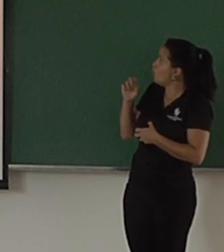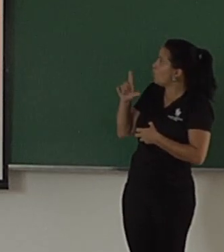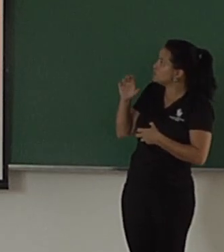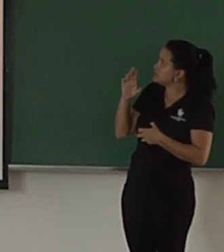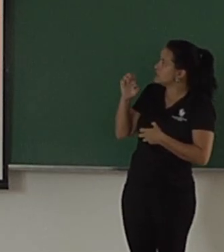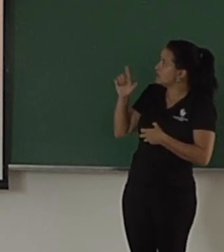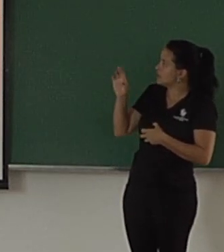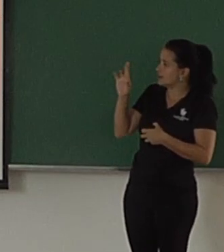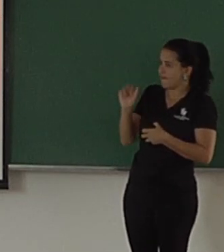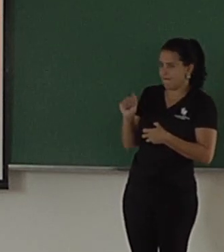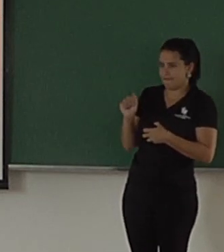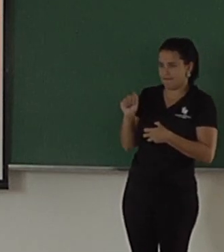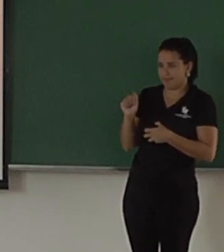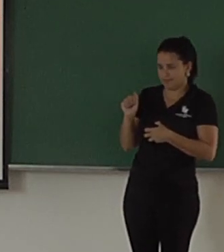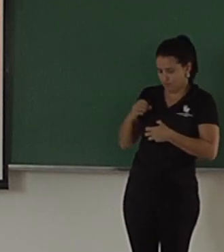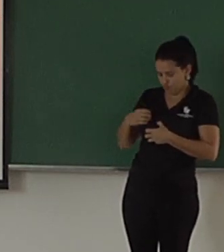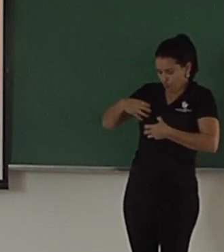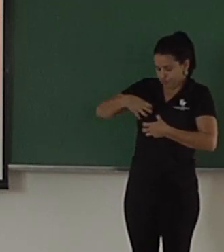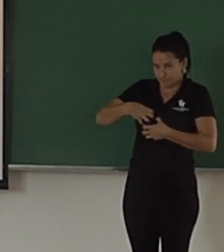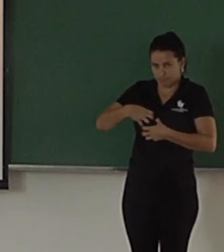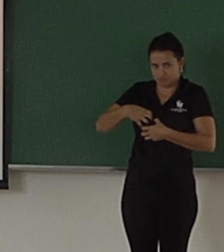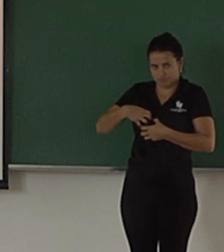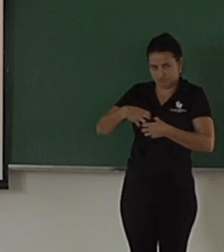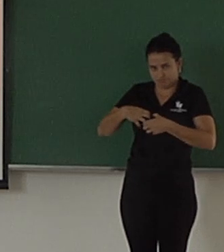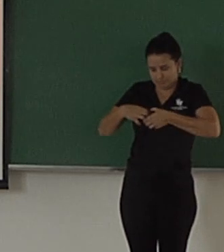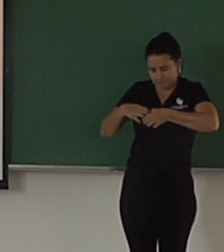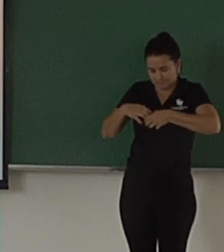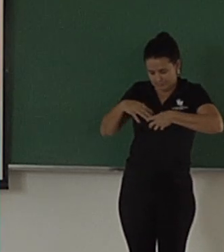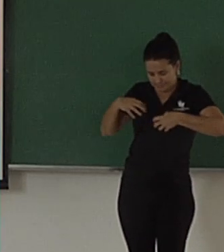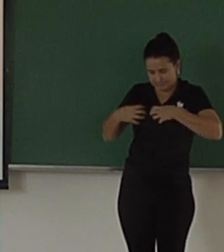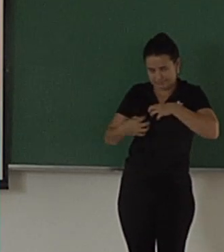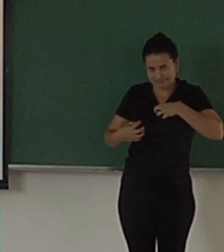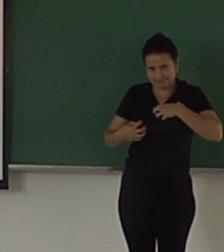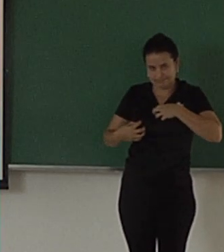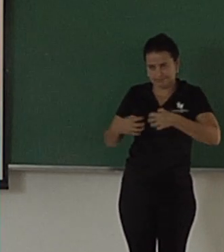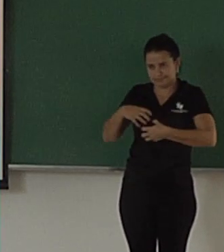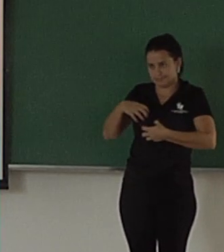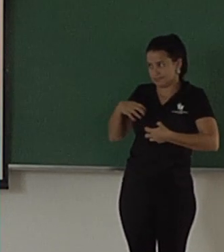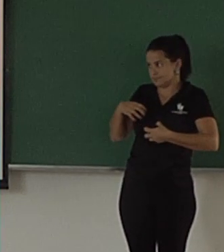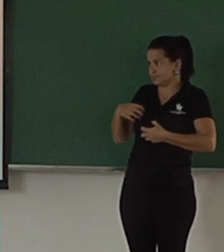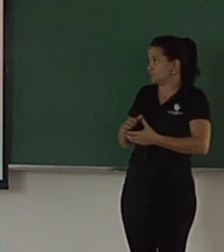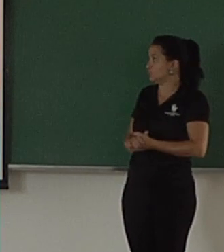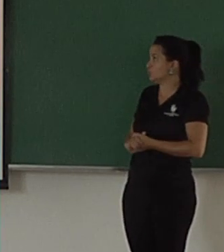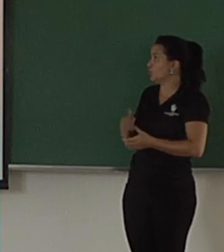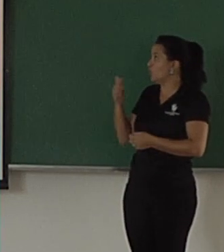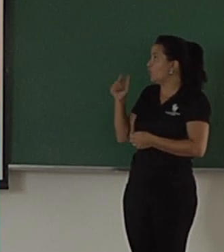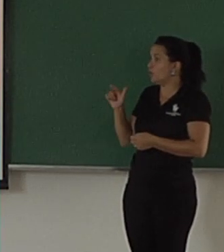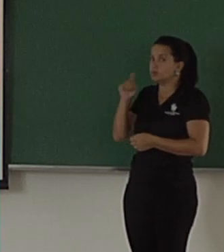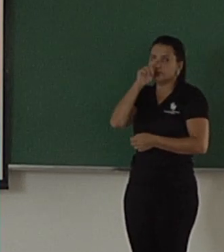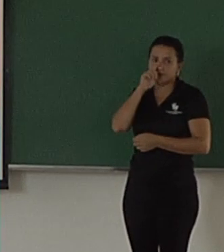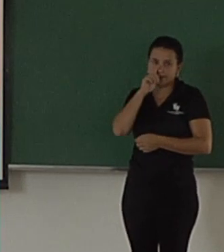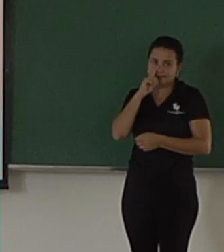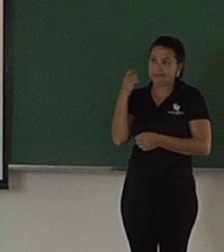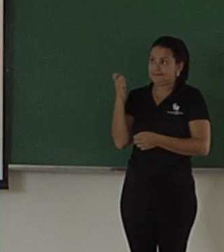que aparece em cima das cicatrizes de queimaduras. Um outro caso, uma sequela grande, também grave, é